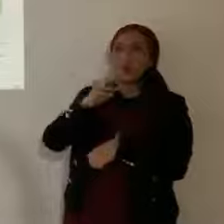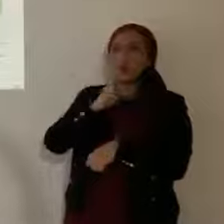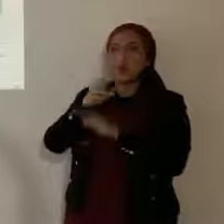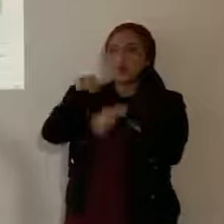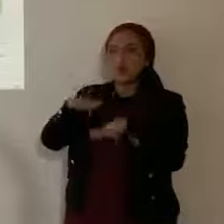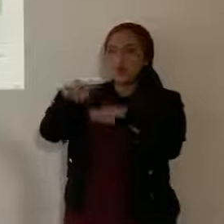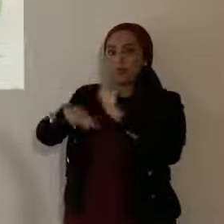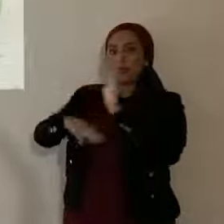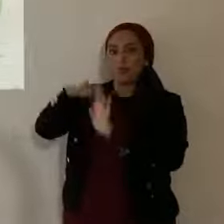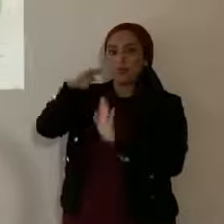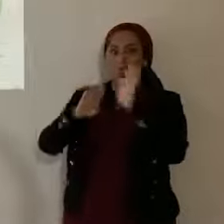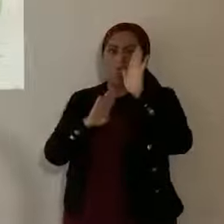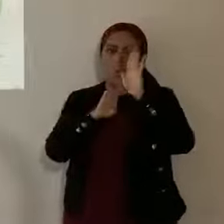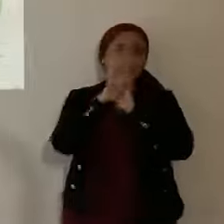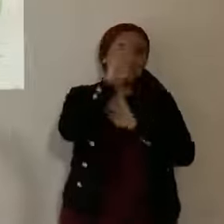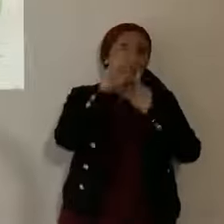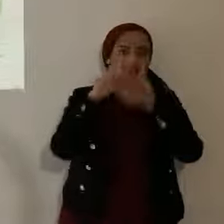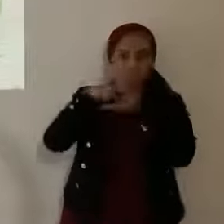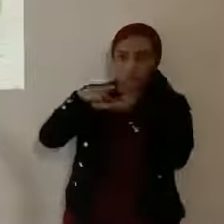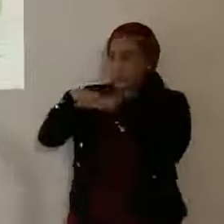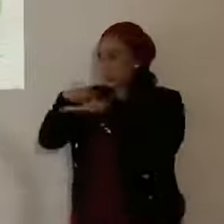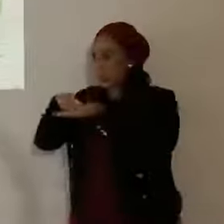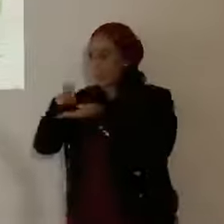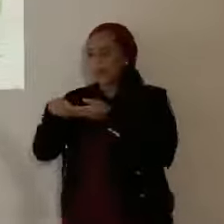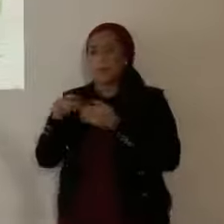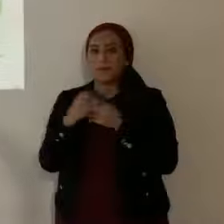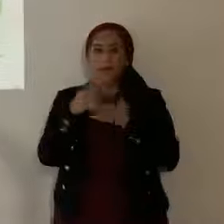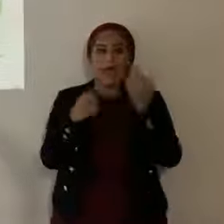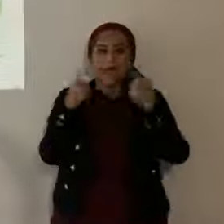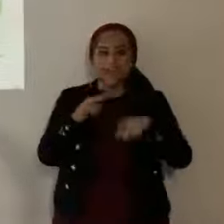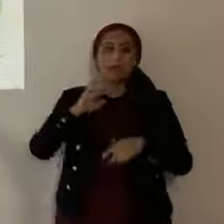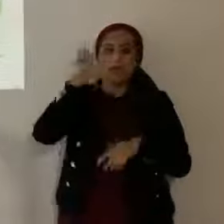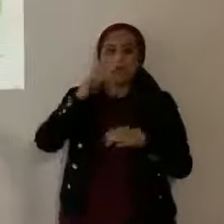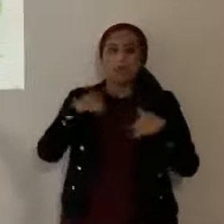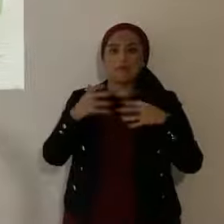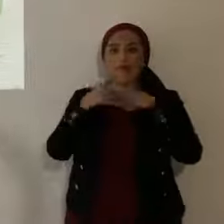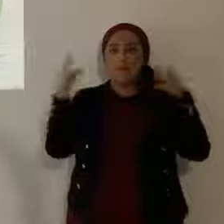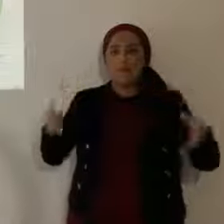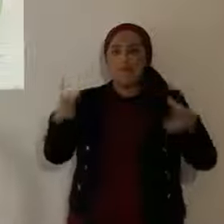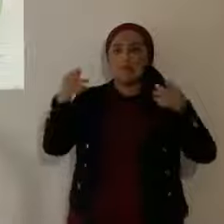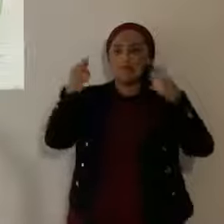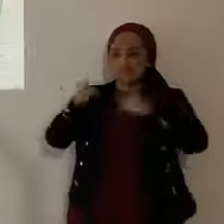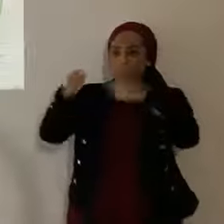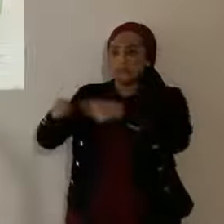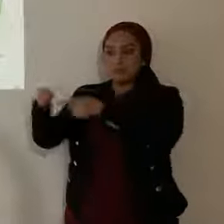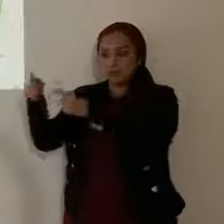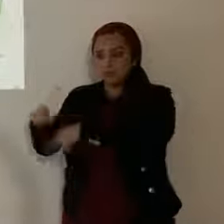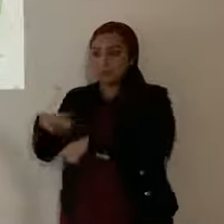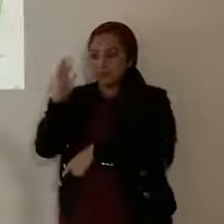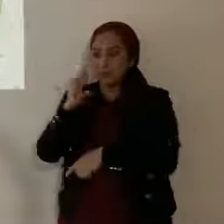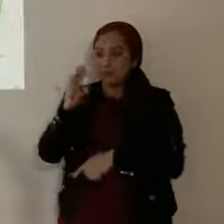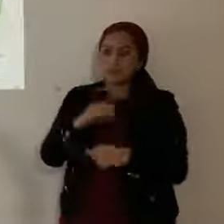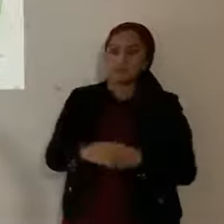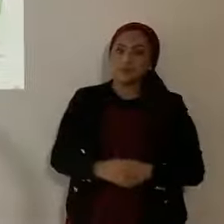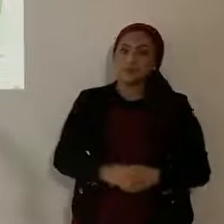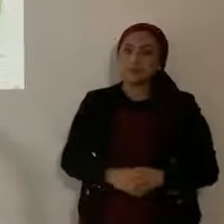Se dispararon de forma simultánea en todo el mundo, porque realmente hubo muchas catástrofes. Y catástrofes también lo de la derecha.